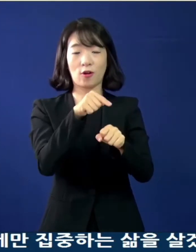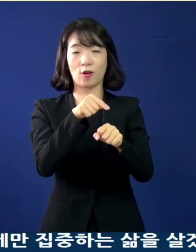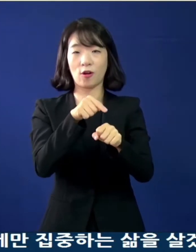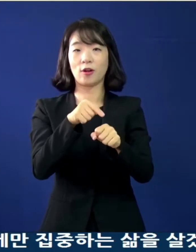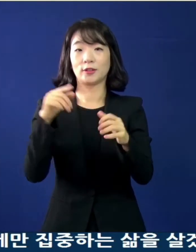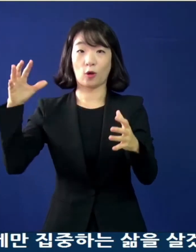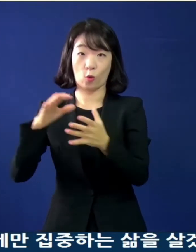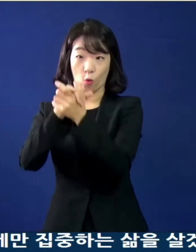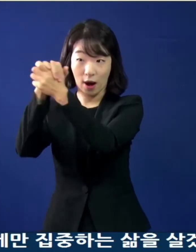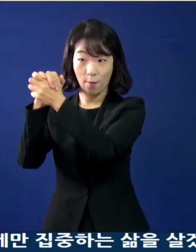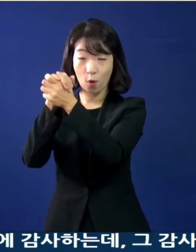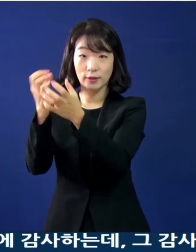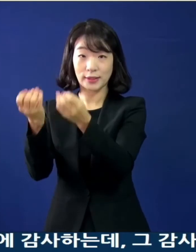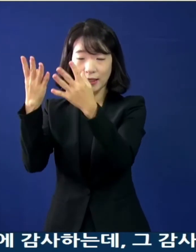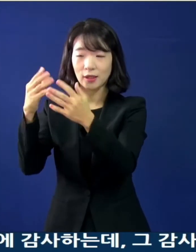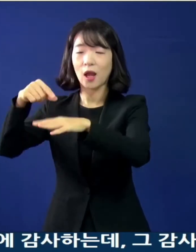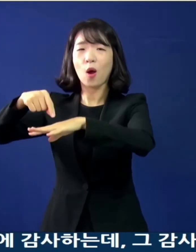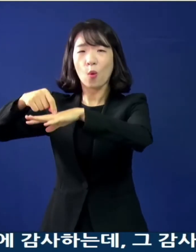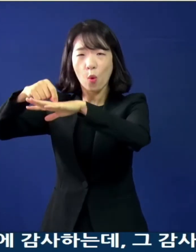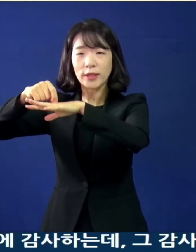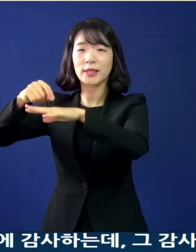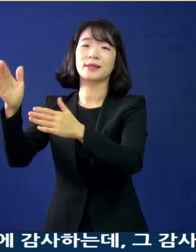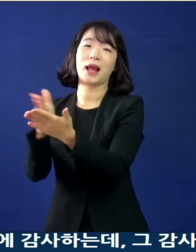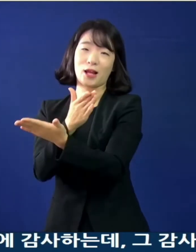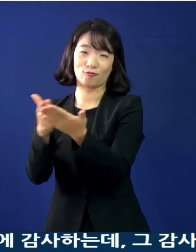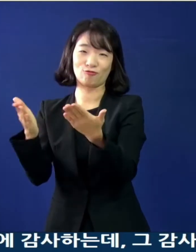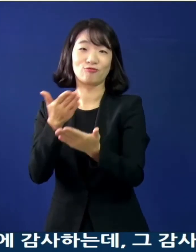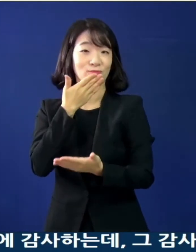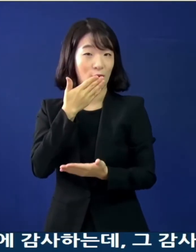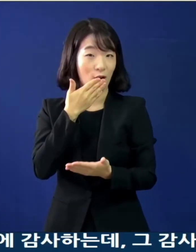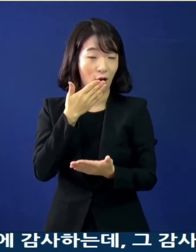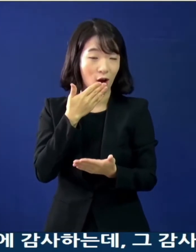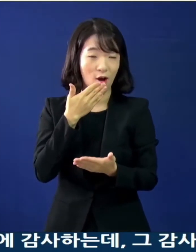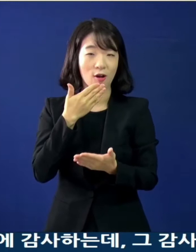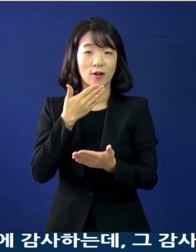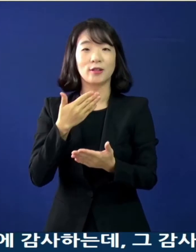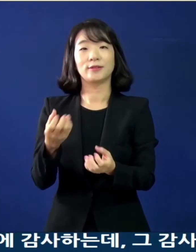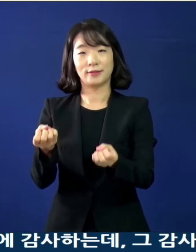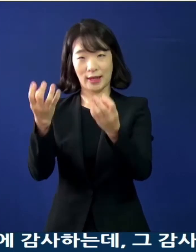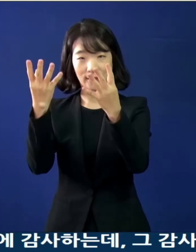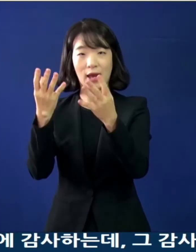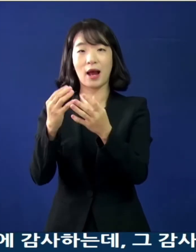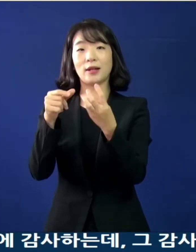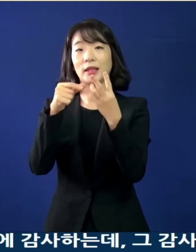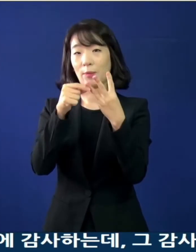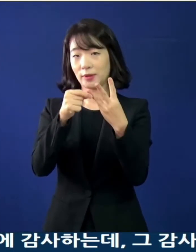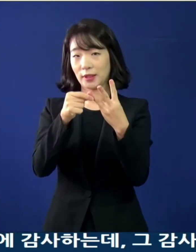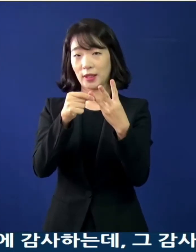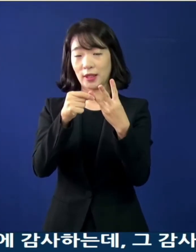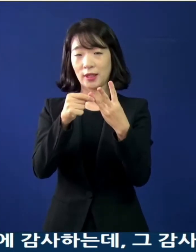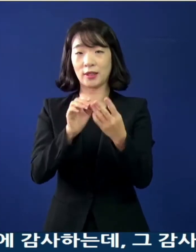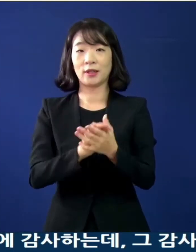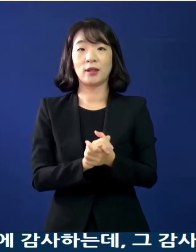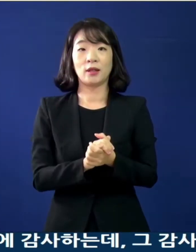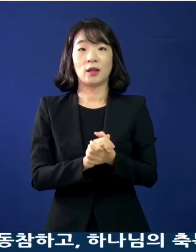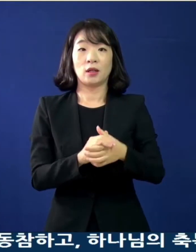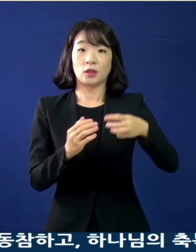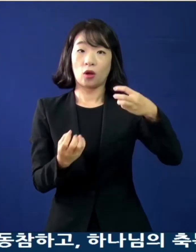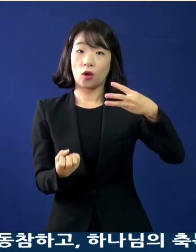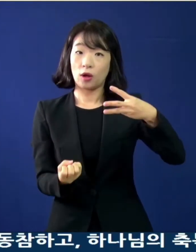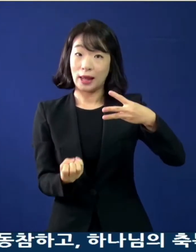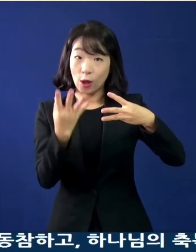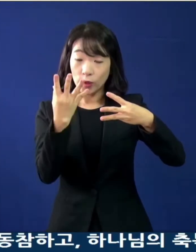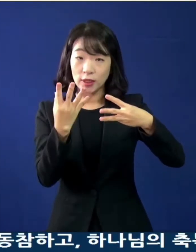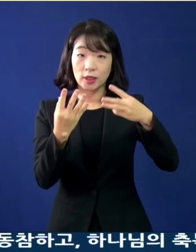먹는 것이 큰 즐거움이었습니다. 이런 제사 제도가 레위기 1장부터 7장까지